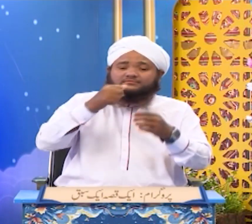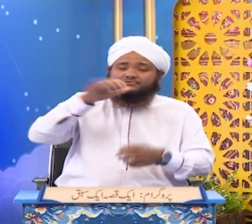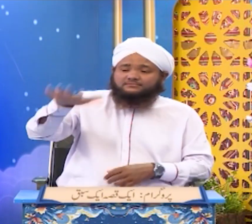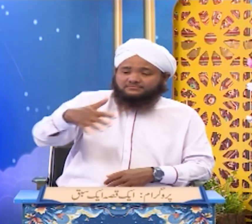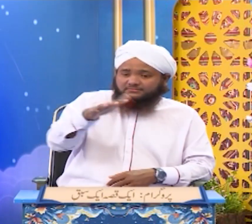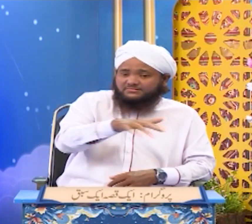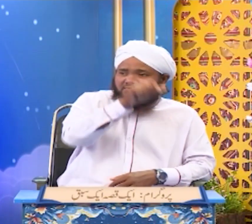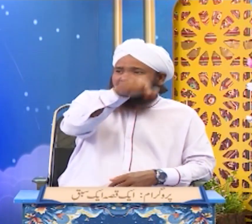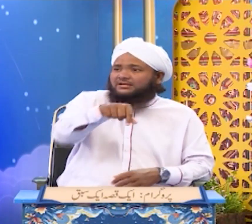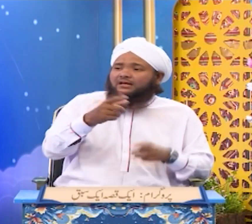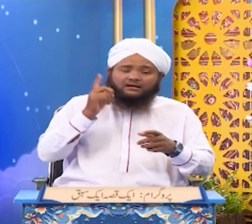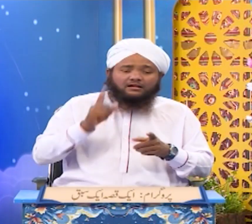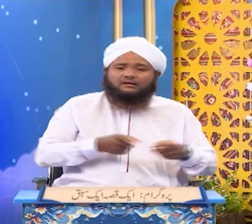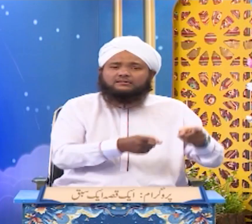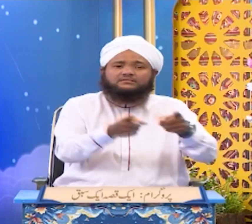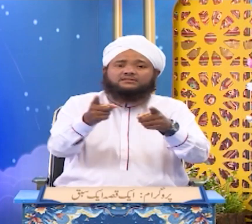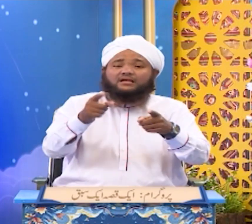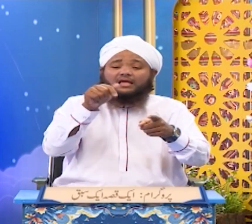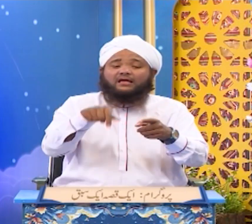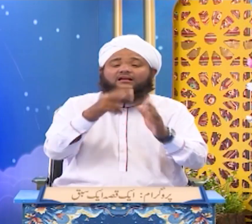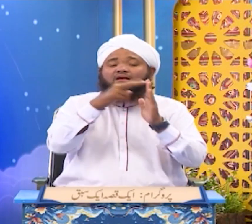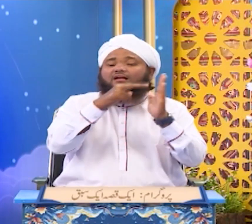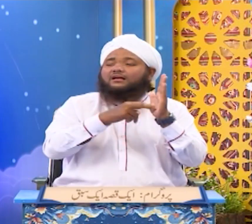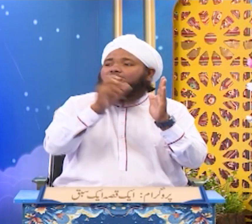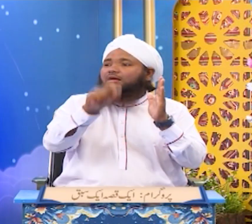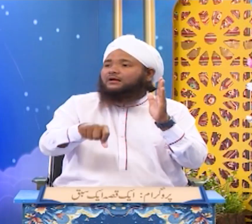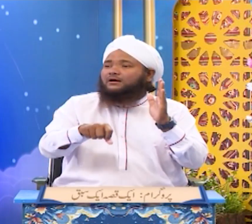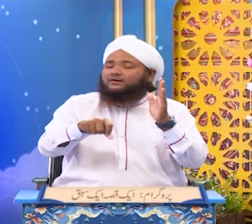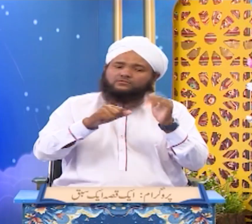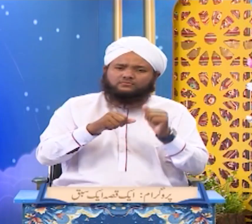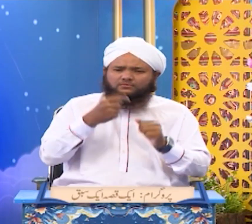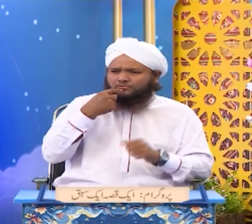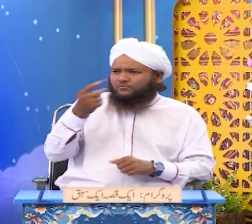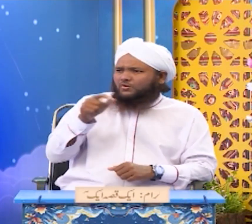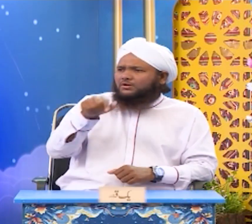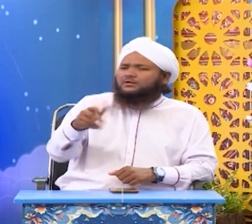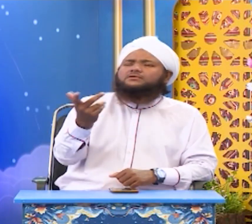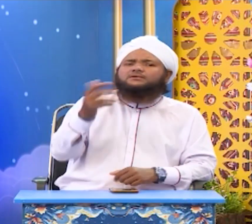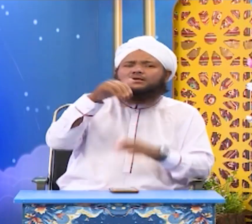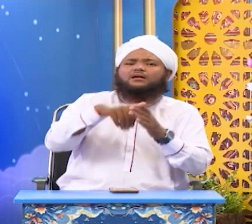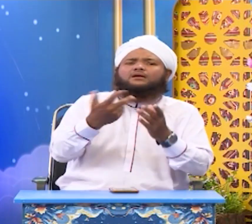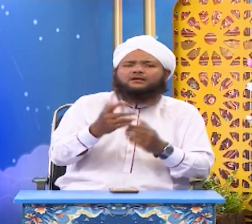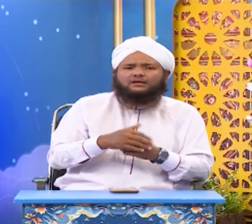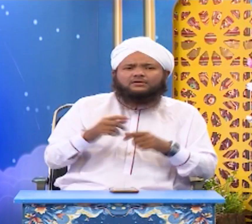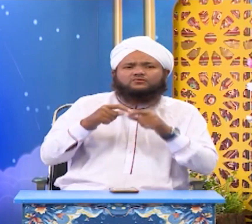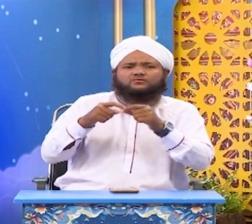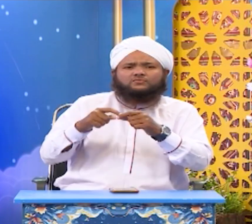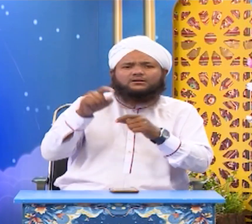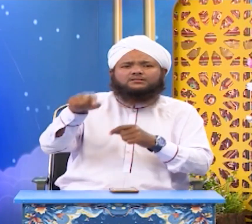نہ کیا جائے دریا جاری نہیں رہتا۔ انہوں نے استفسار فرمایا، یعنی سوال کیا۔ کیا؟ کہا، ہم